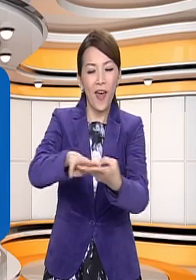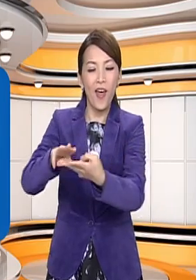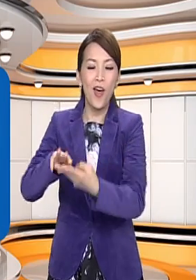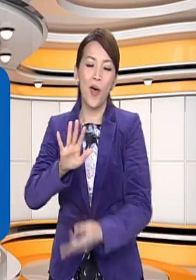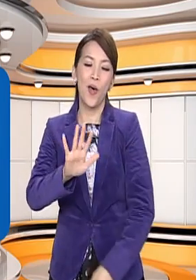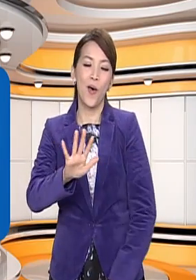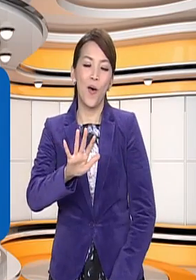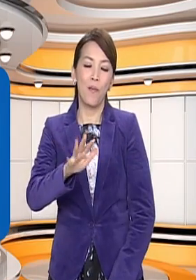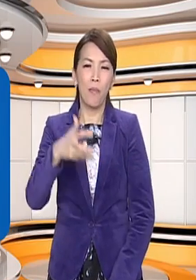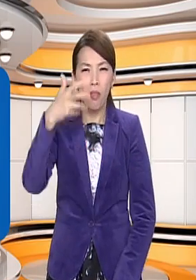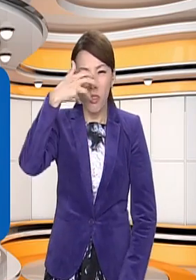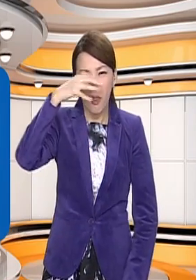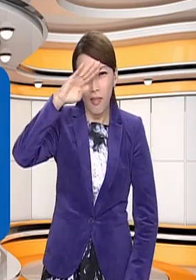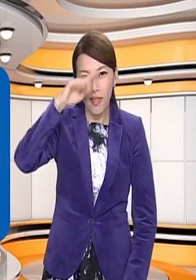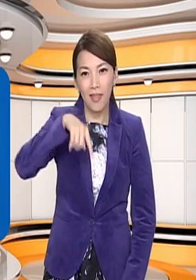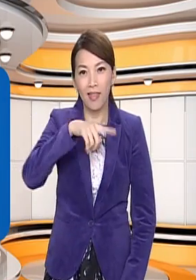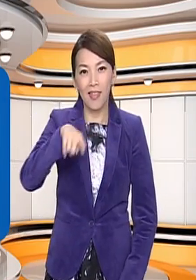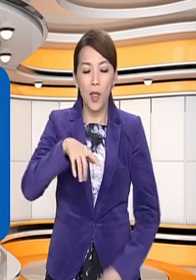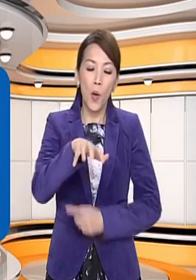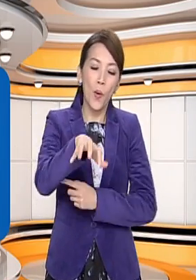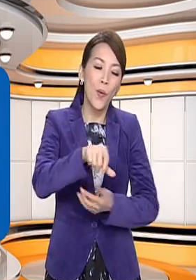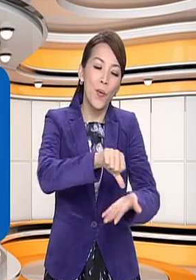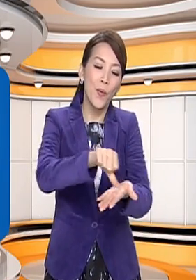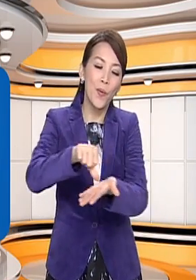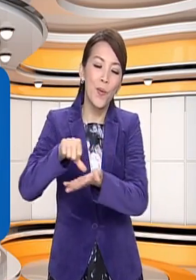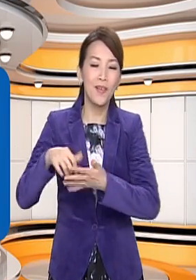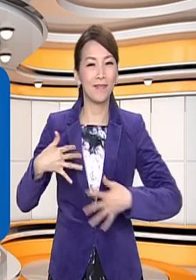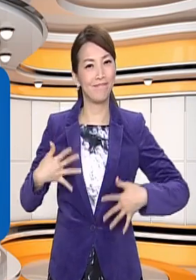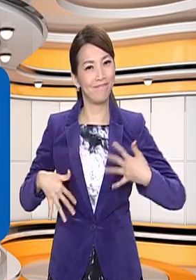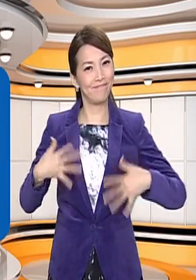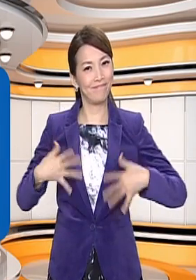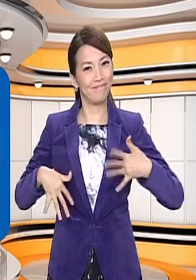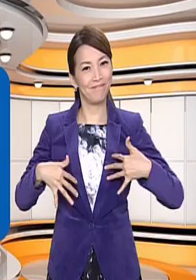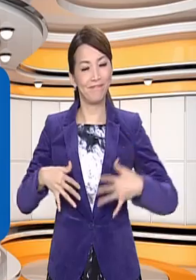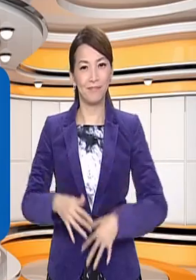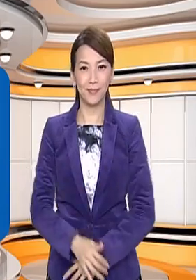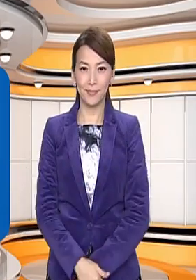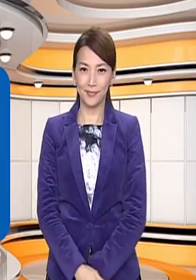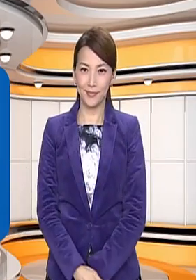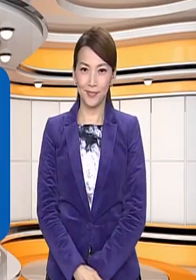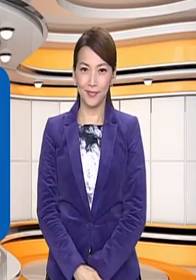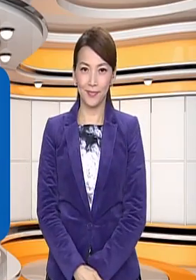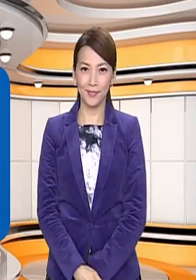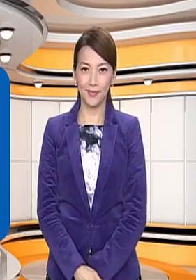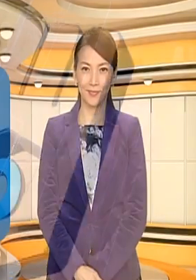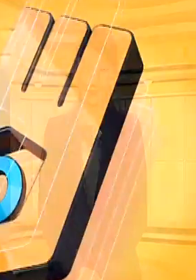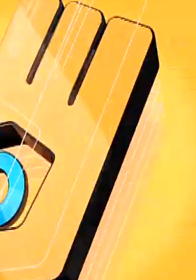园，让病患能够下田耕作，享受田园的乐趣。